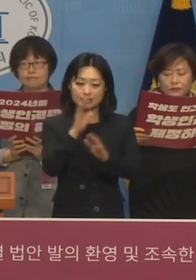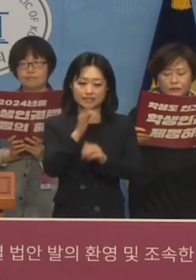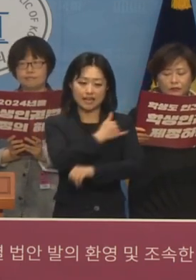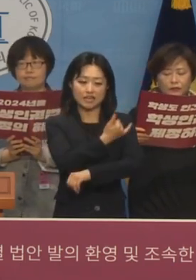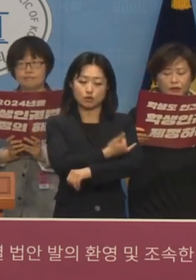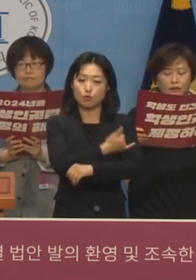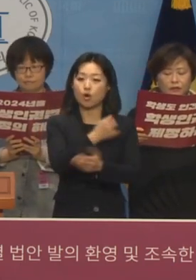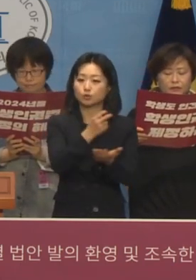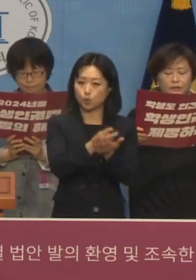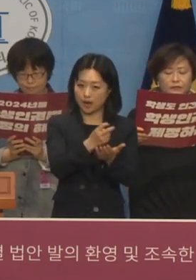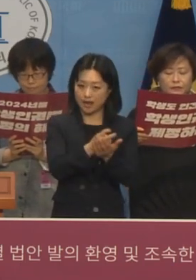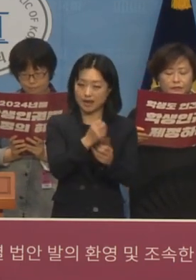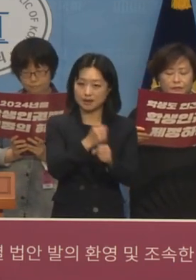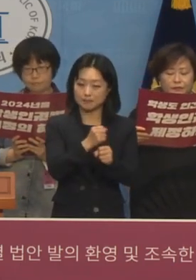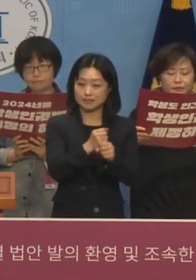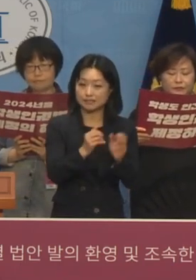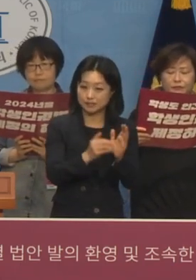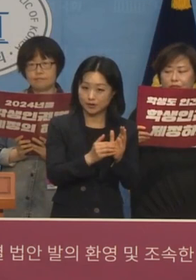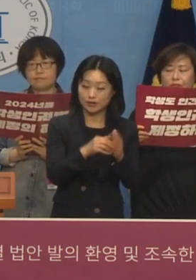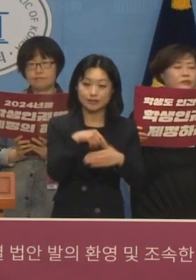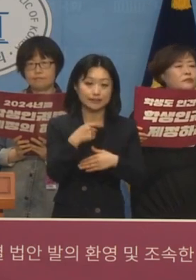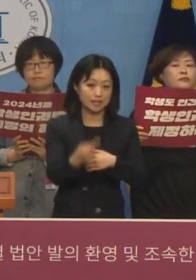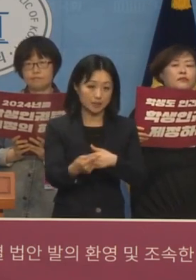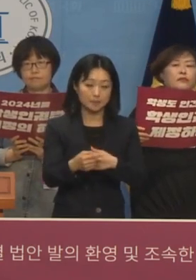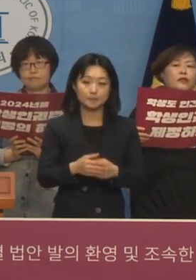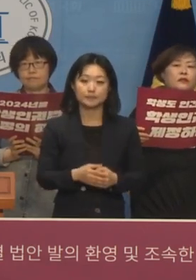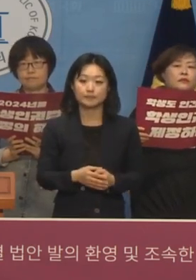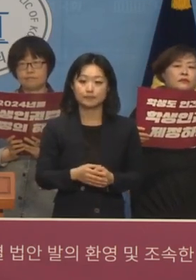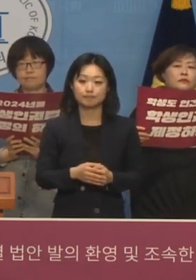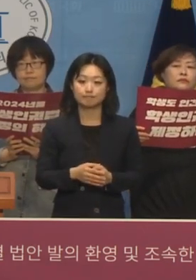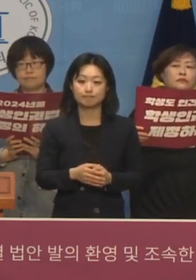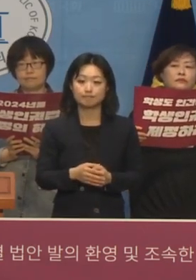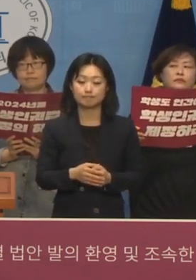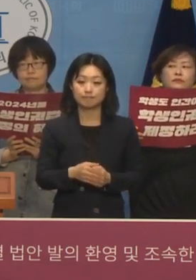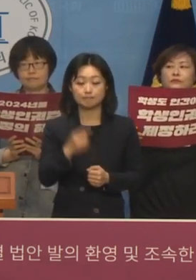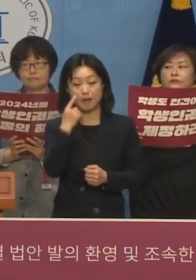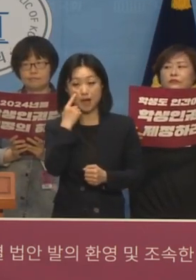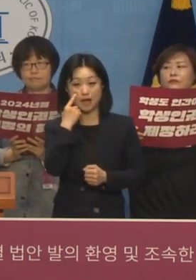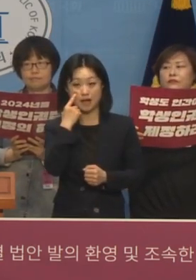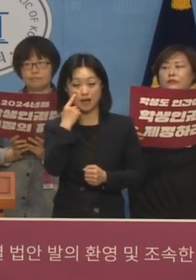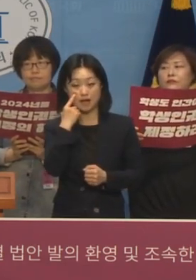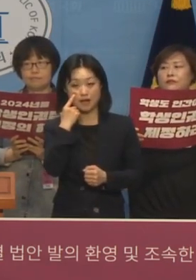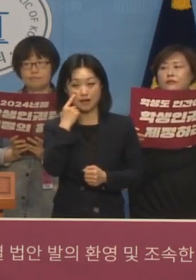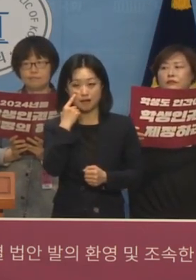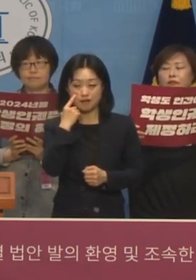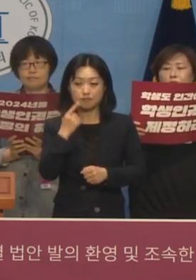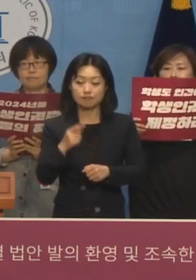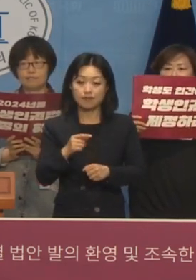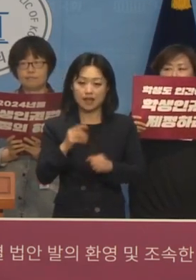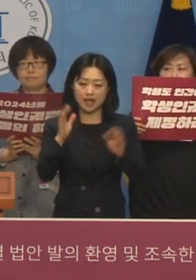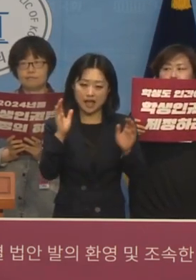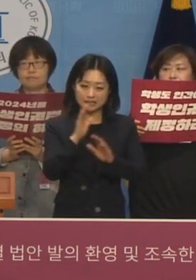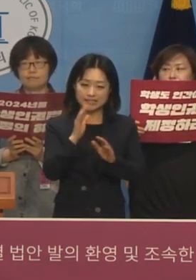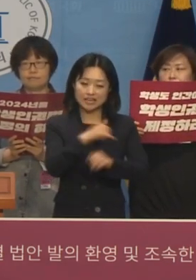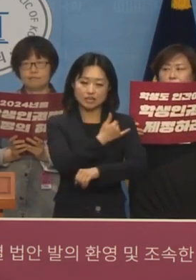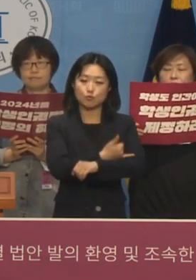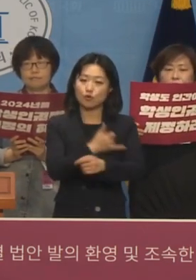조례가 제정이 되었고, 그 이후로 의미 있게 눈에 띌 만한 학생